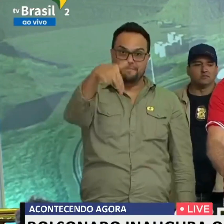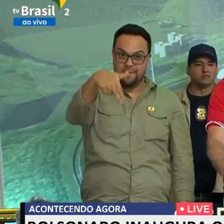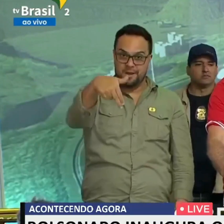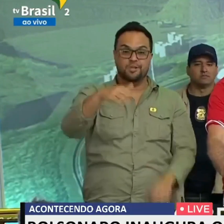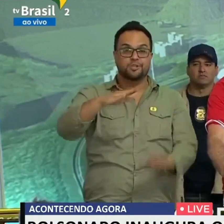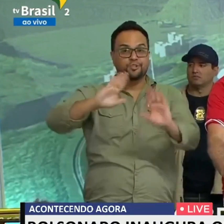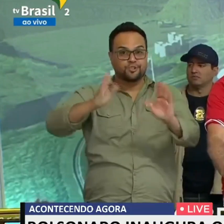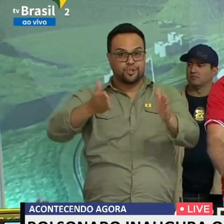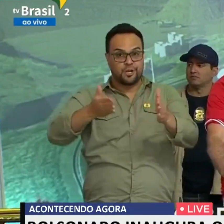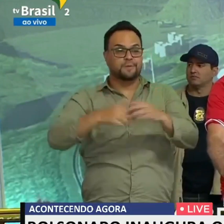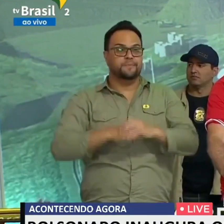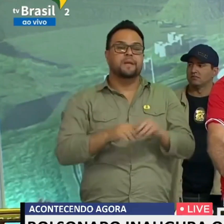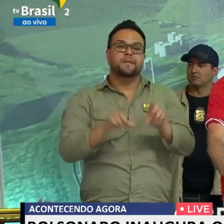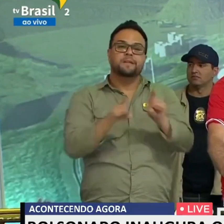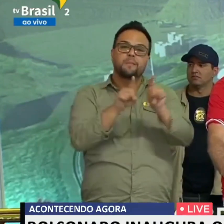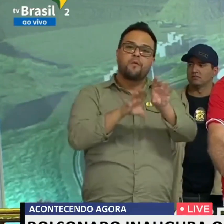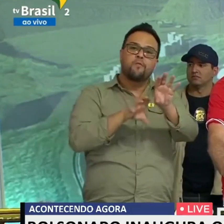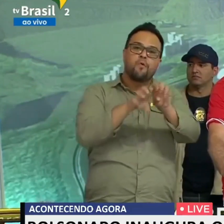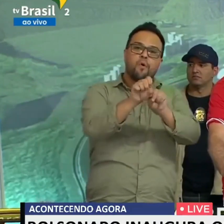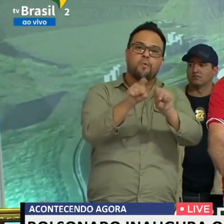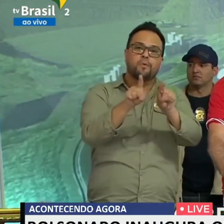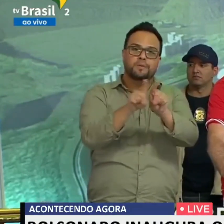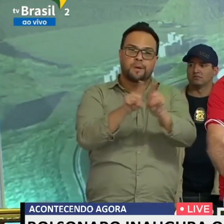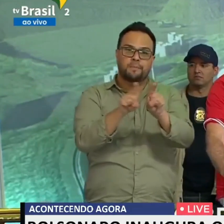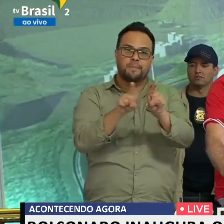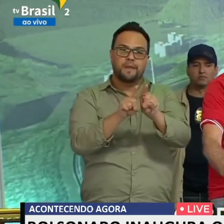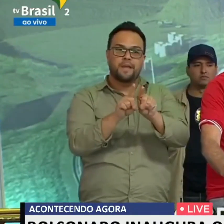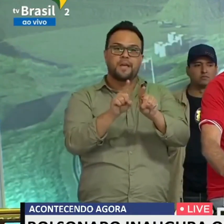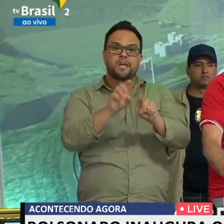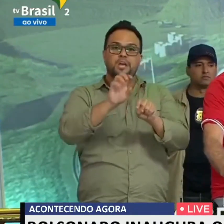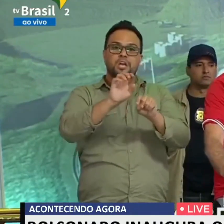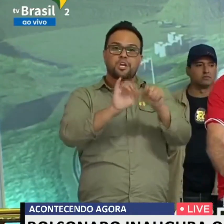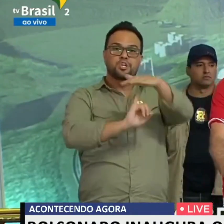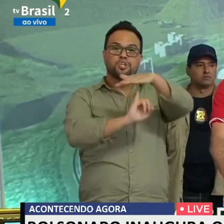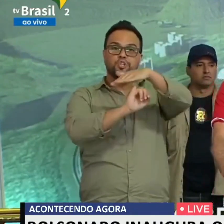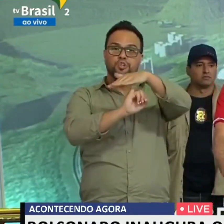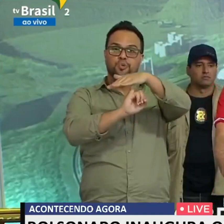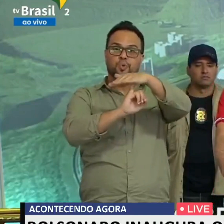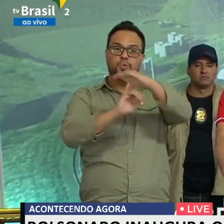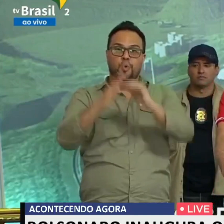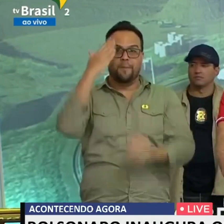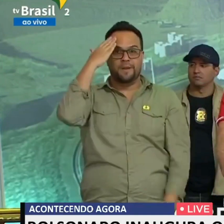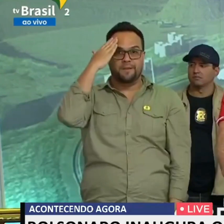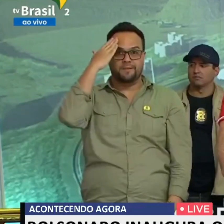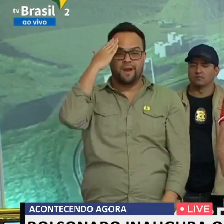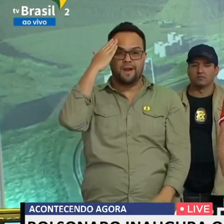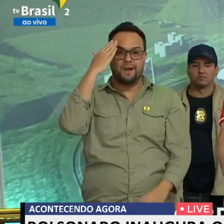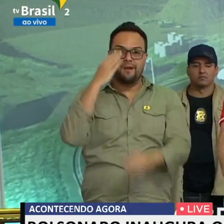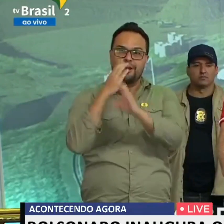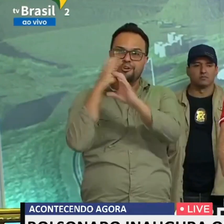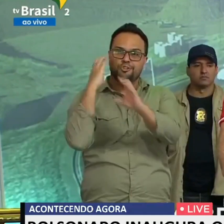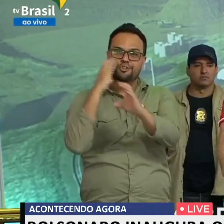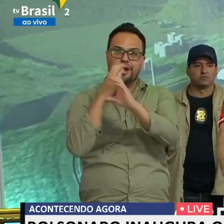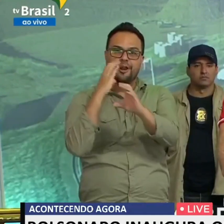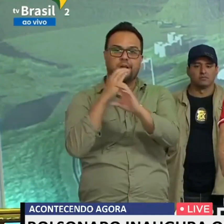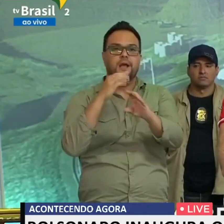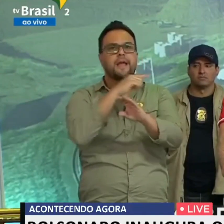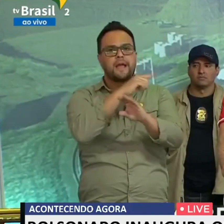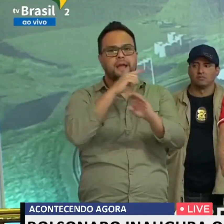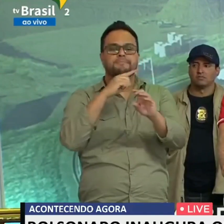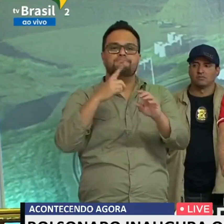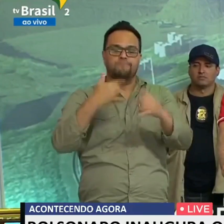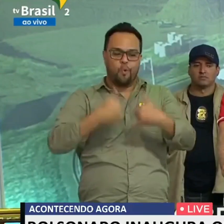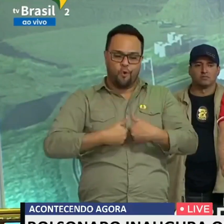Negras, é formado também no Instituto Militar de Engenharia, que tem orgulhado a todos